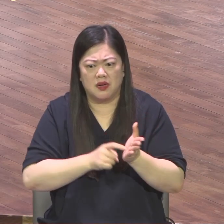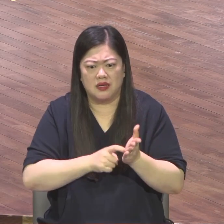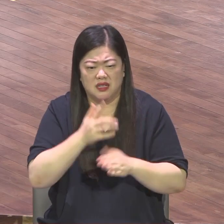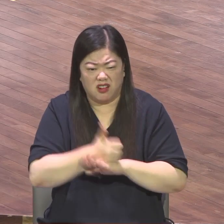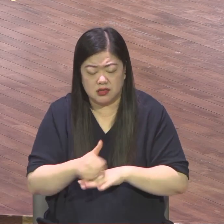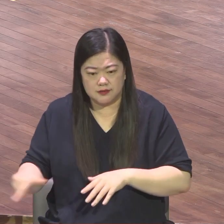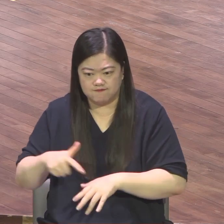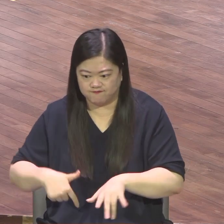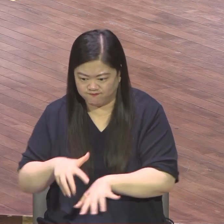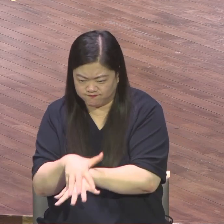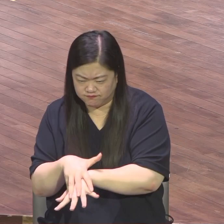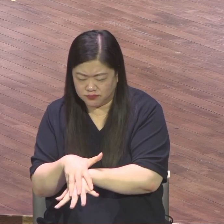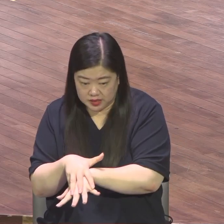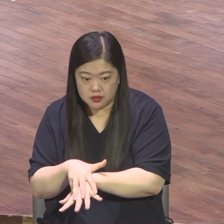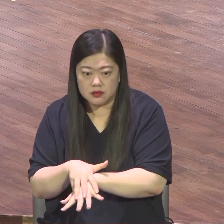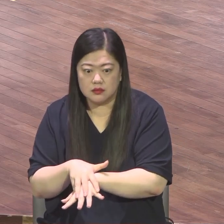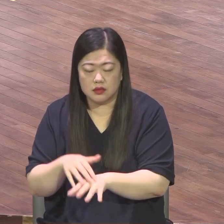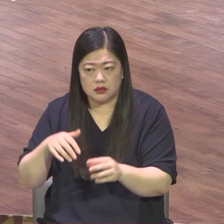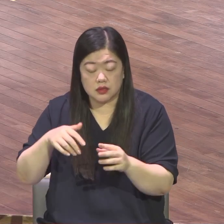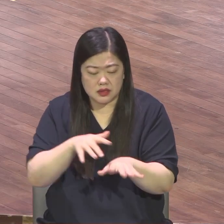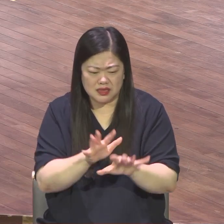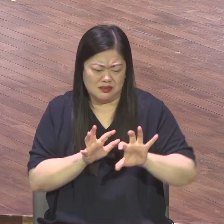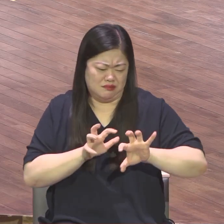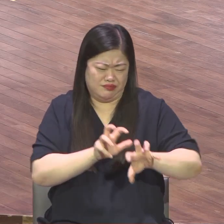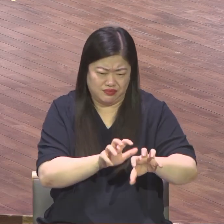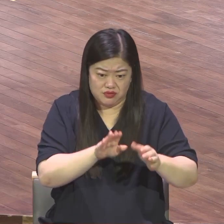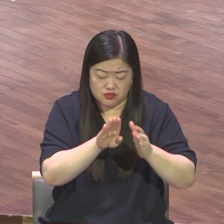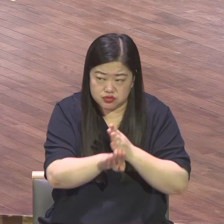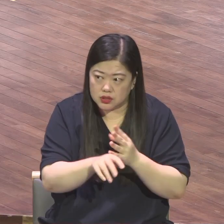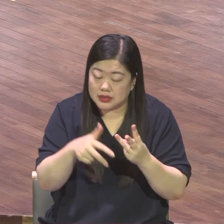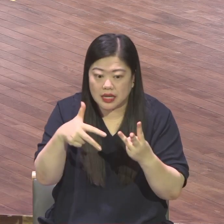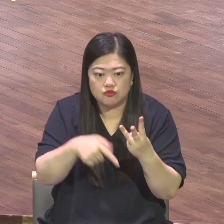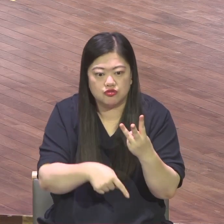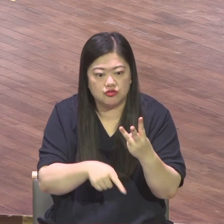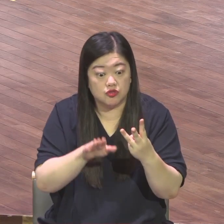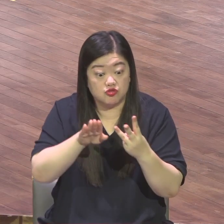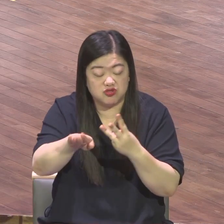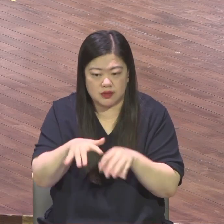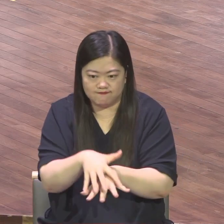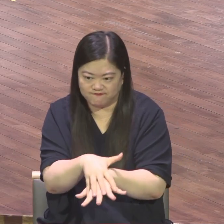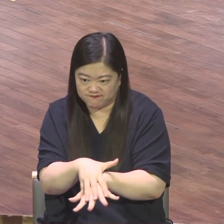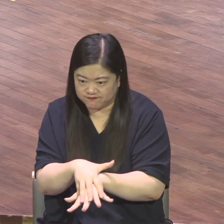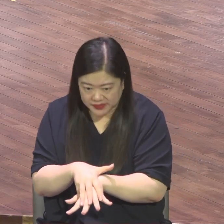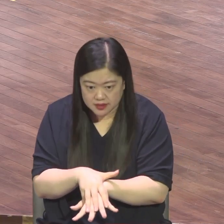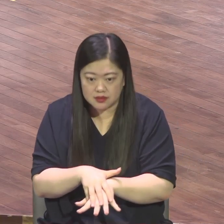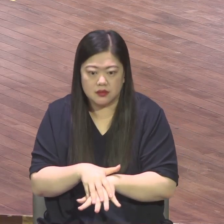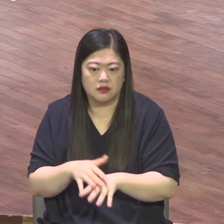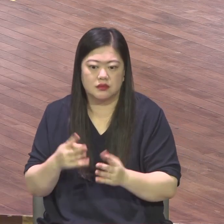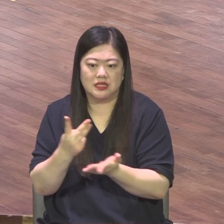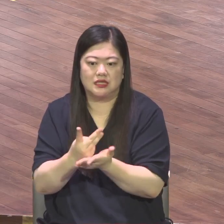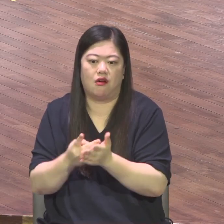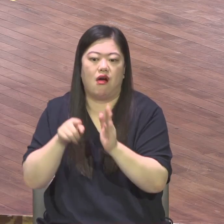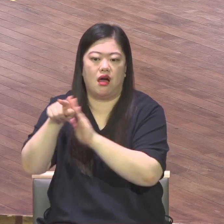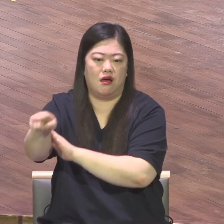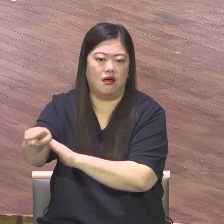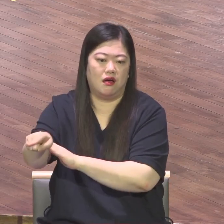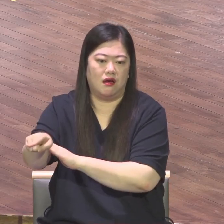만에 그것도 이제 다른 방교회 지사 부부가 있어 그 교회 식당 크게 그 안에서